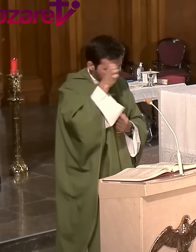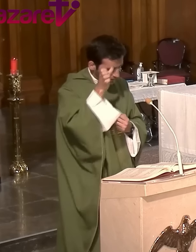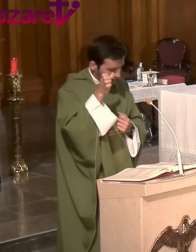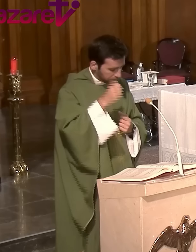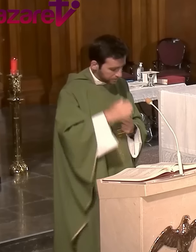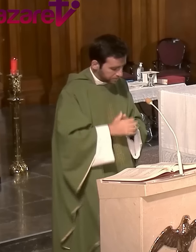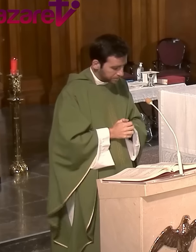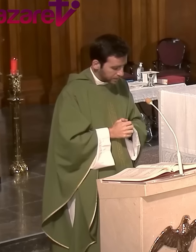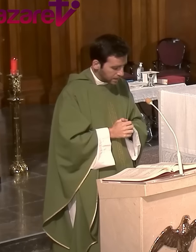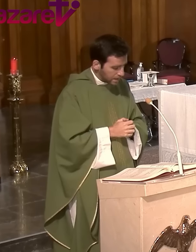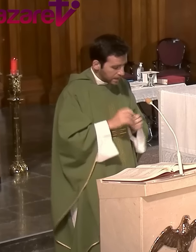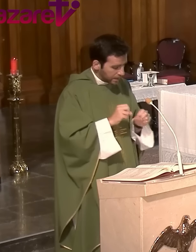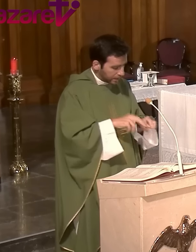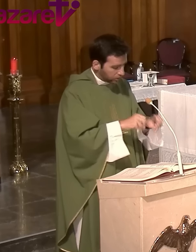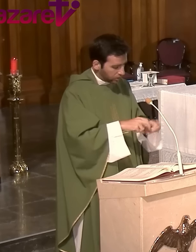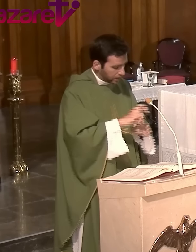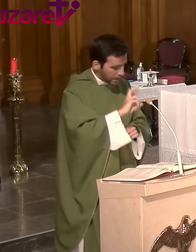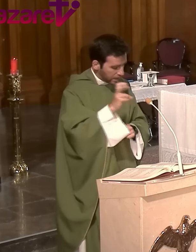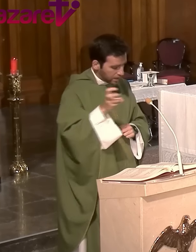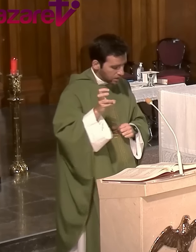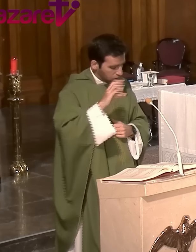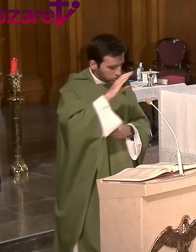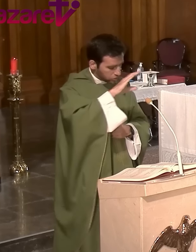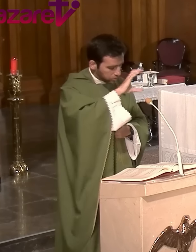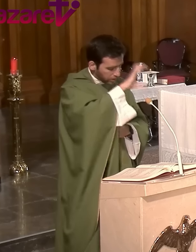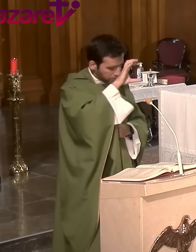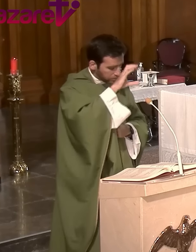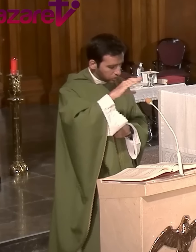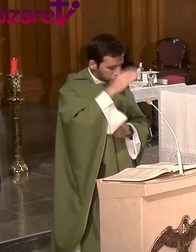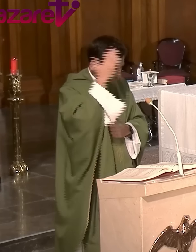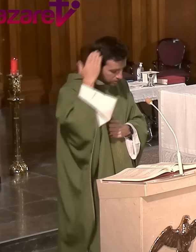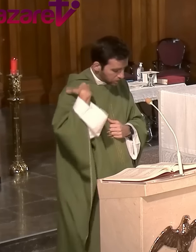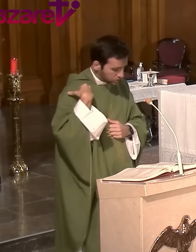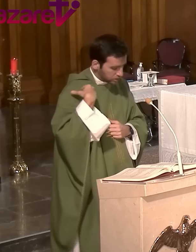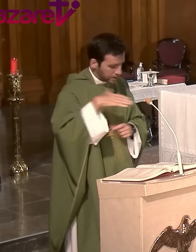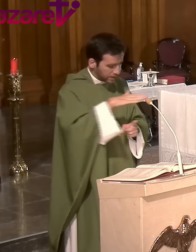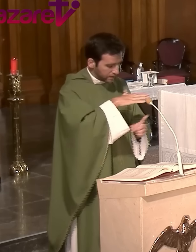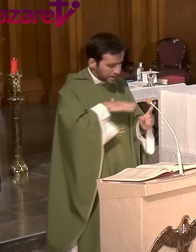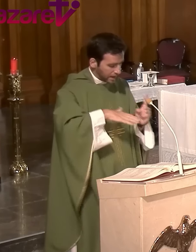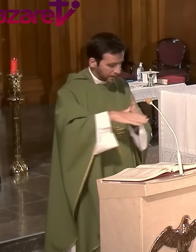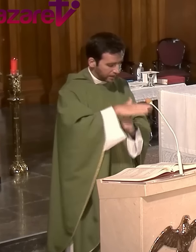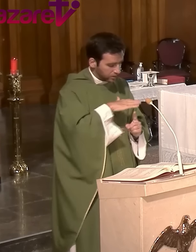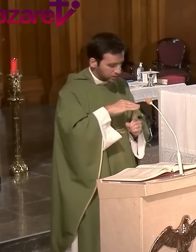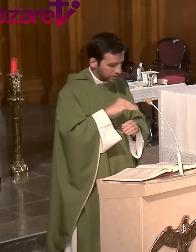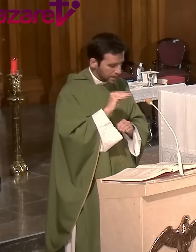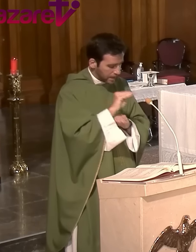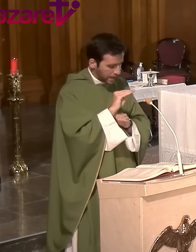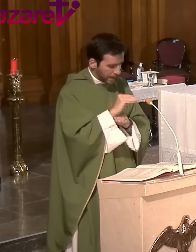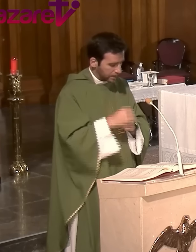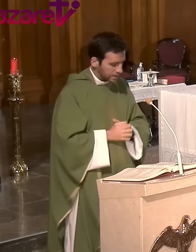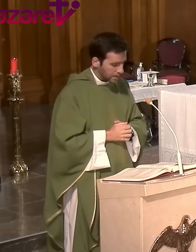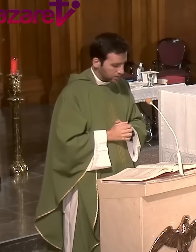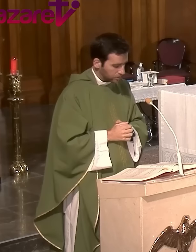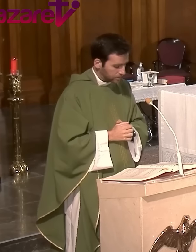fe, y recorría los pueblos de alrededor enseñando.